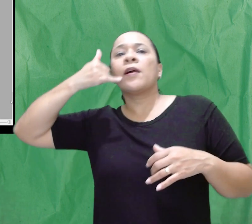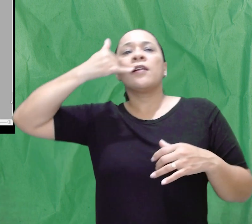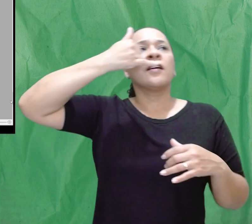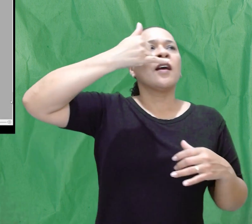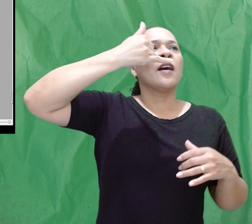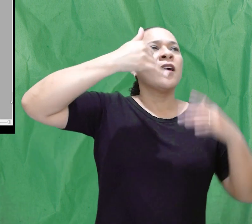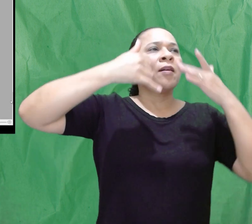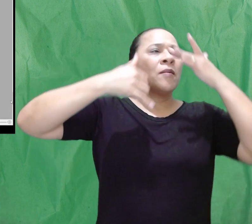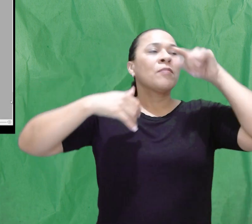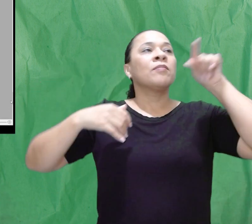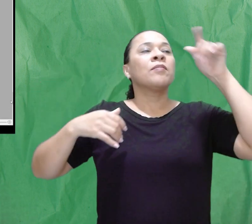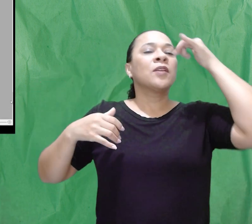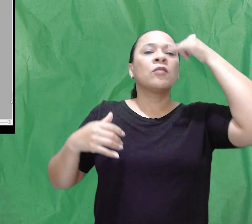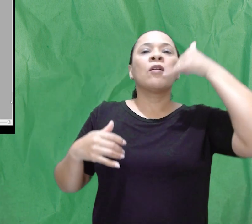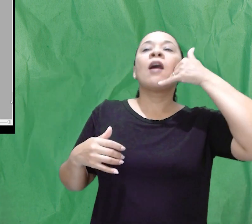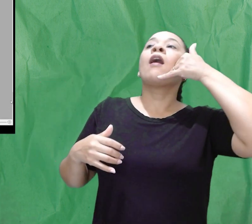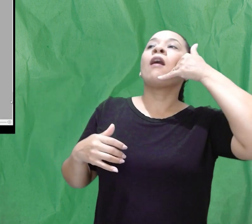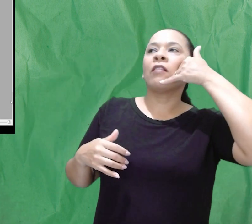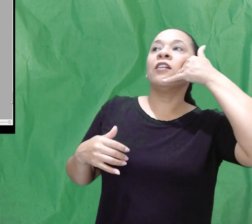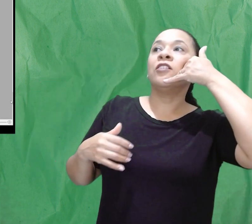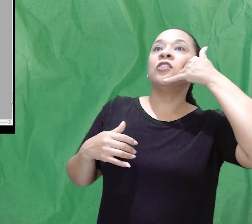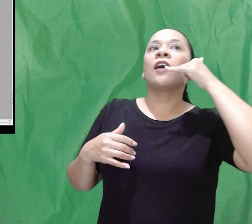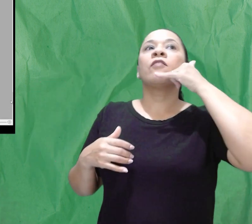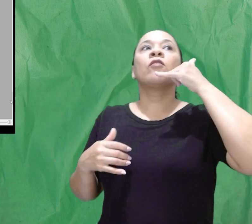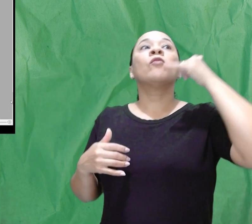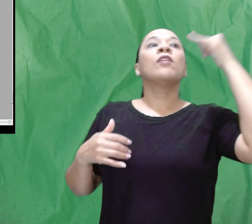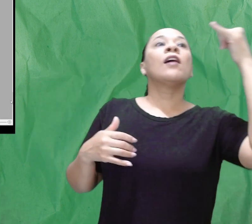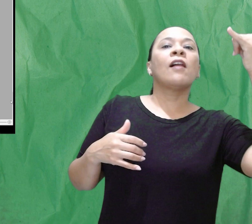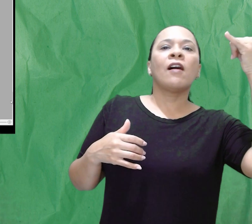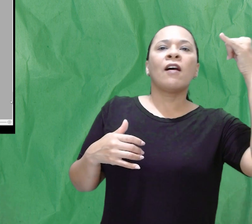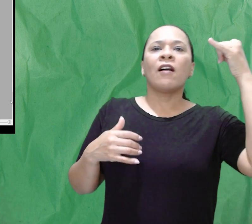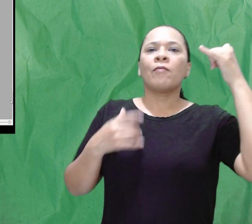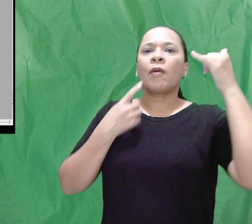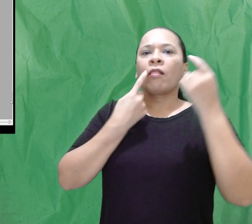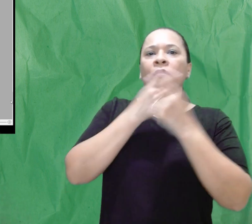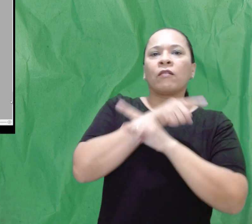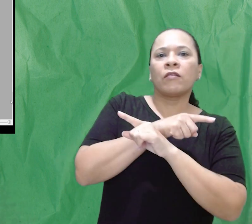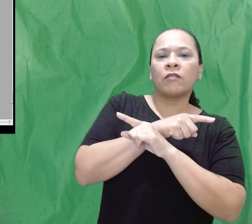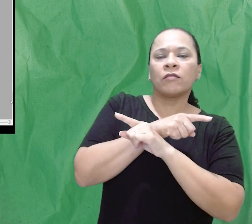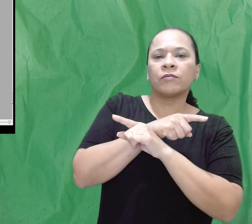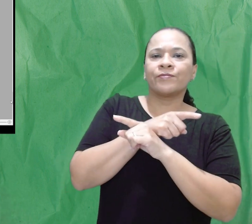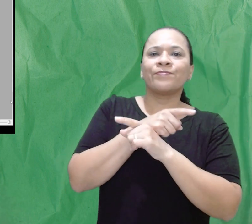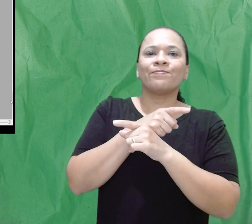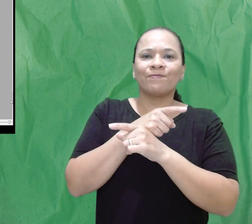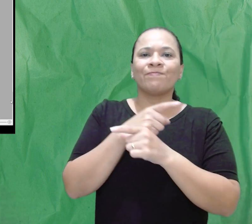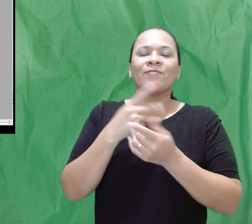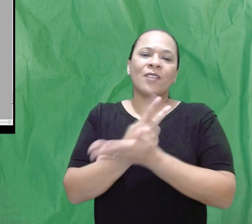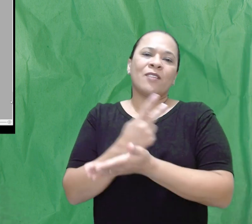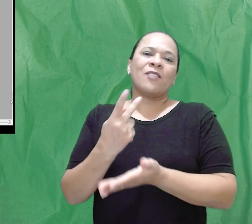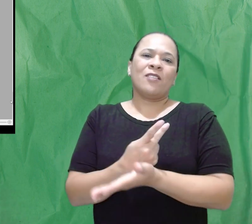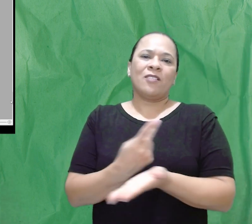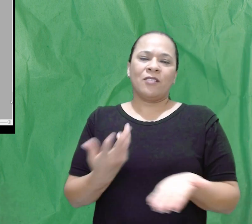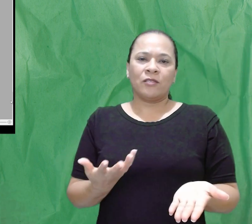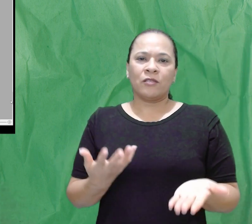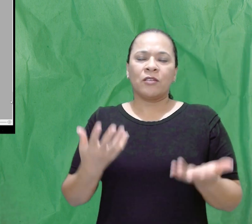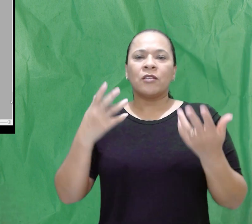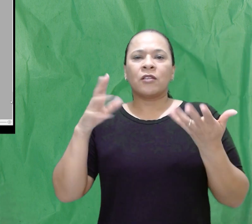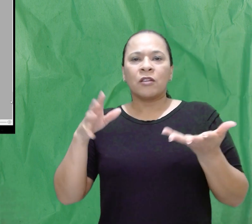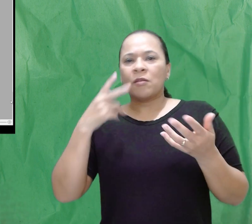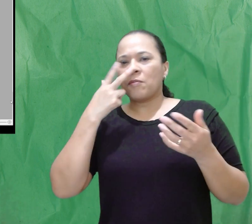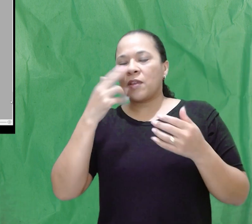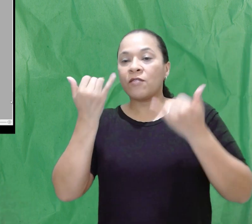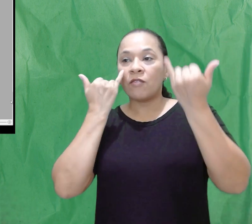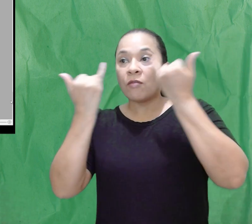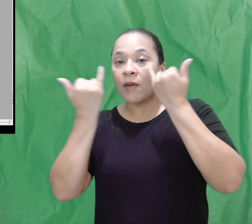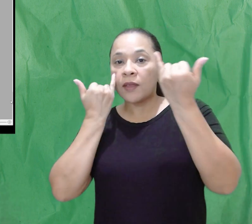de forma diferente da que você falou. E quando a gente repassa a mensagem, a gente vai perdendo informação.